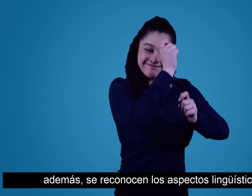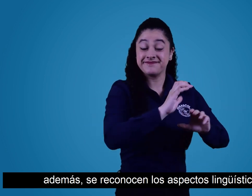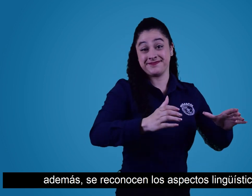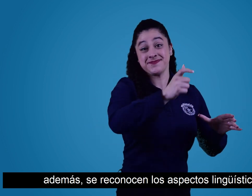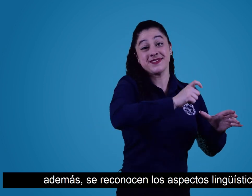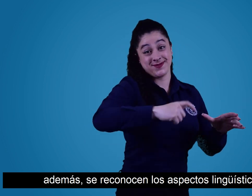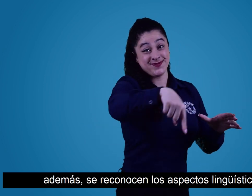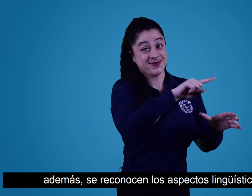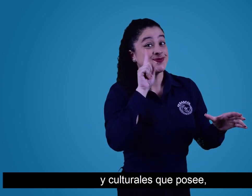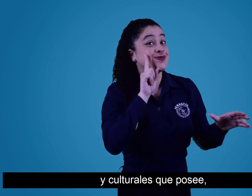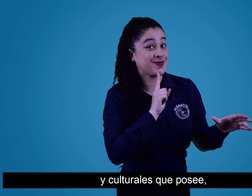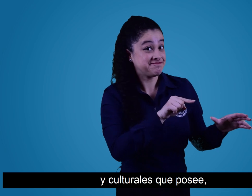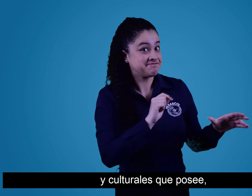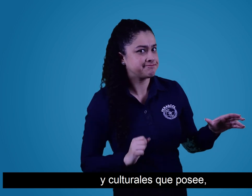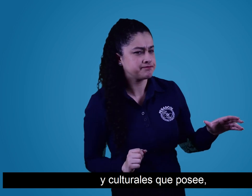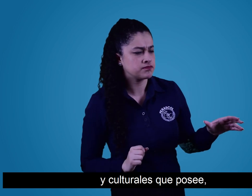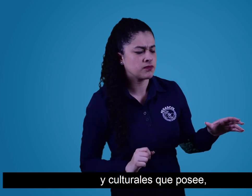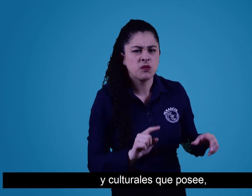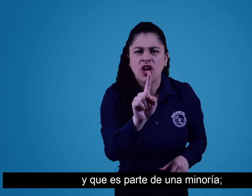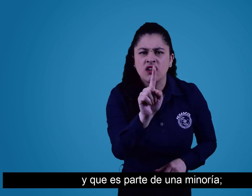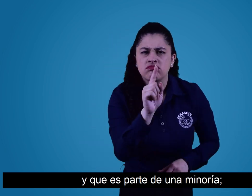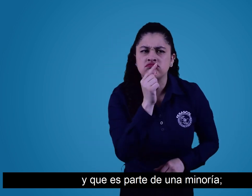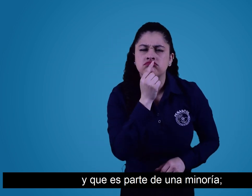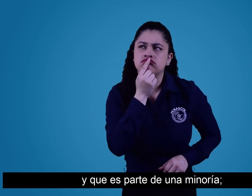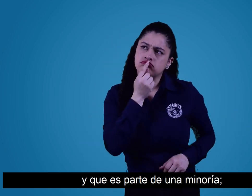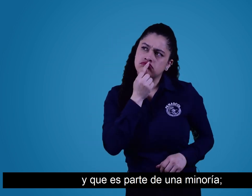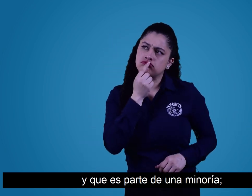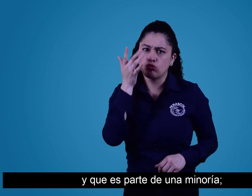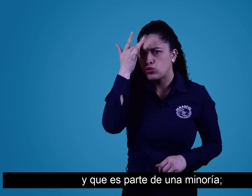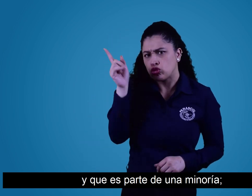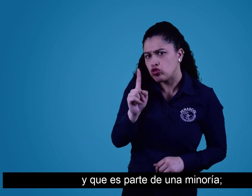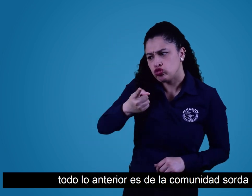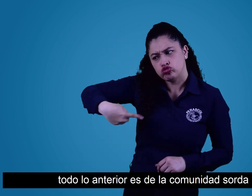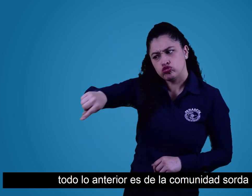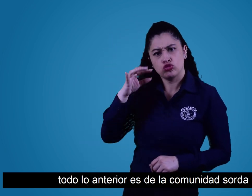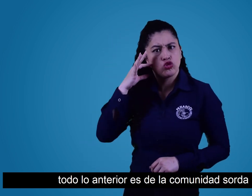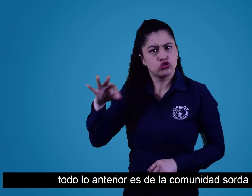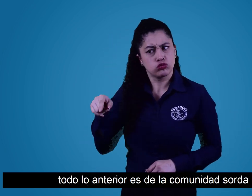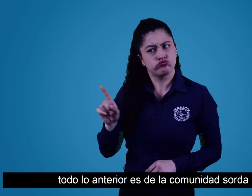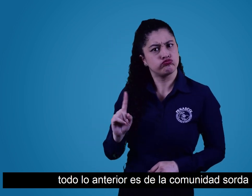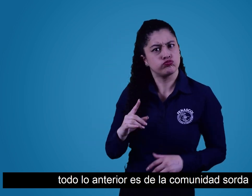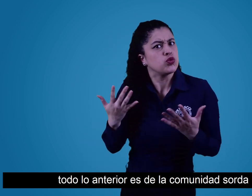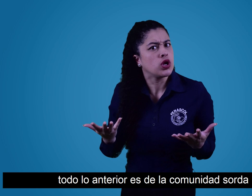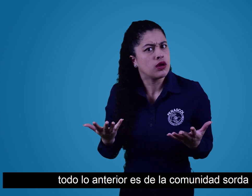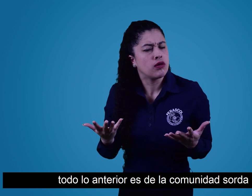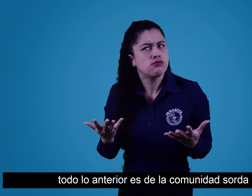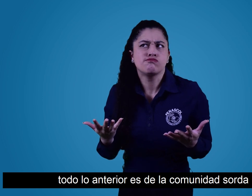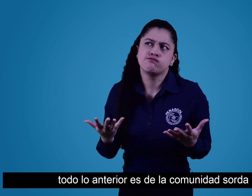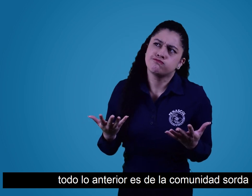aspectos lingüísticos y culturales que posee y que es parte de una minoría. Todo lo anterior es de la comunidad sorda